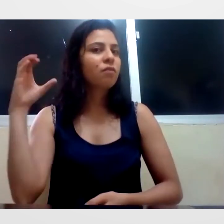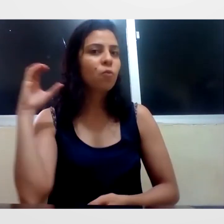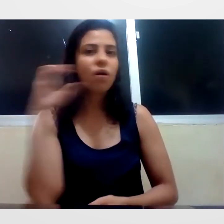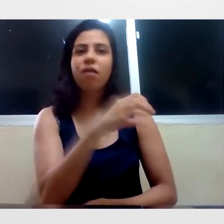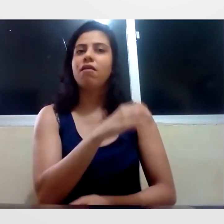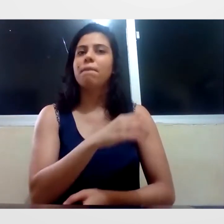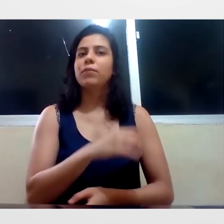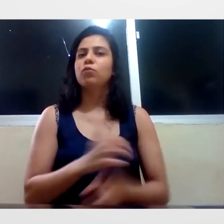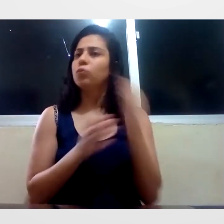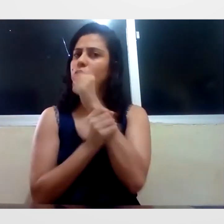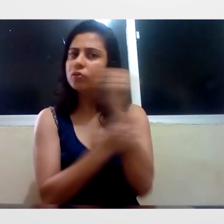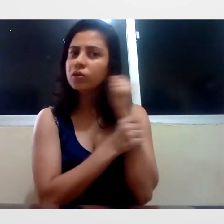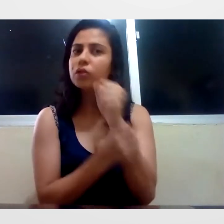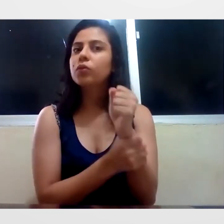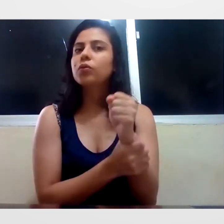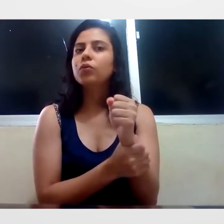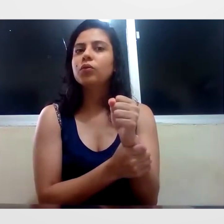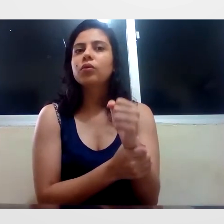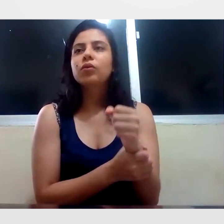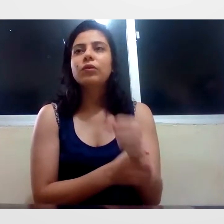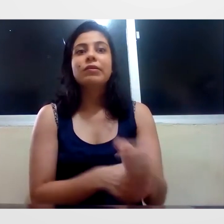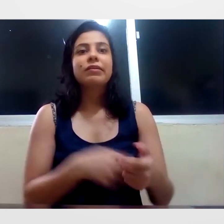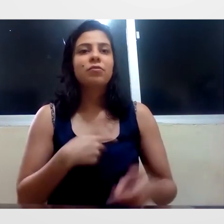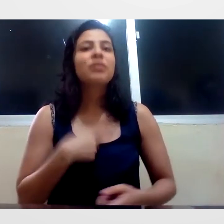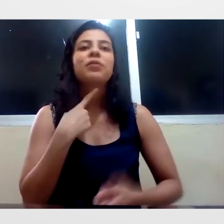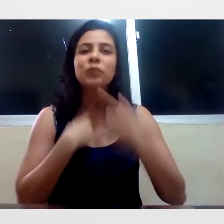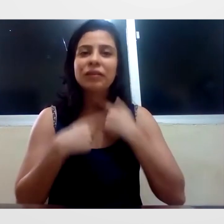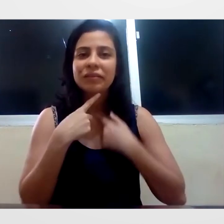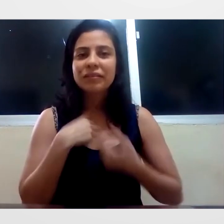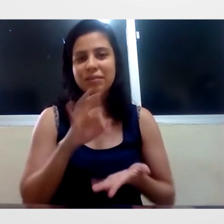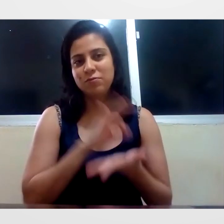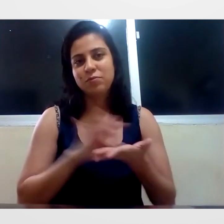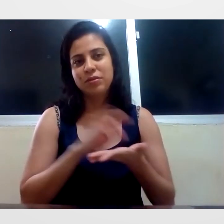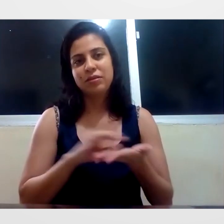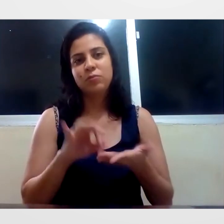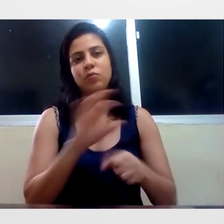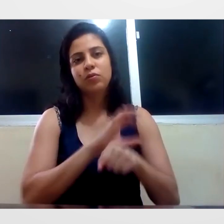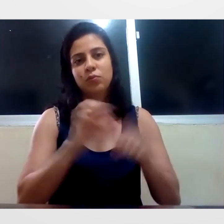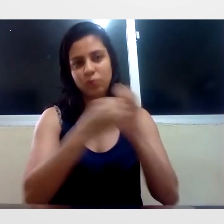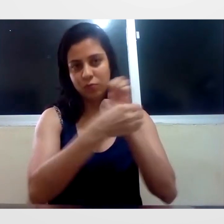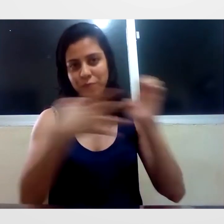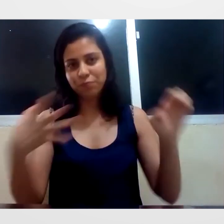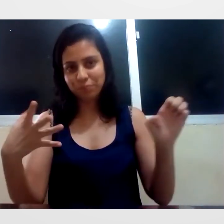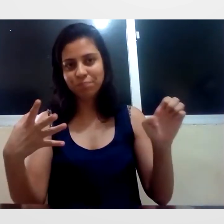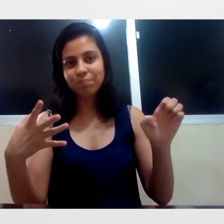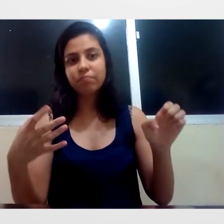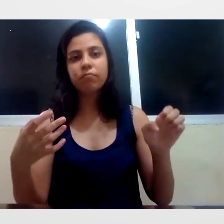dela estava linda, a Libras dela estava muito boa, sabe? E ela falou que foi por causa do